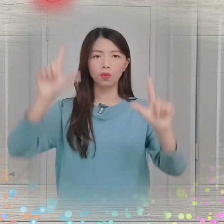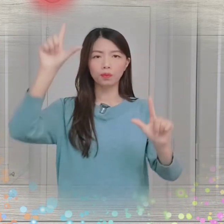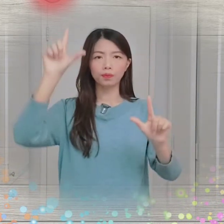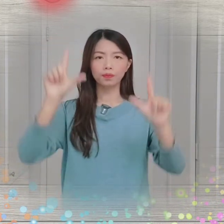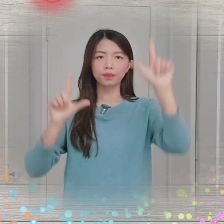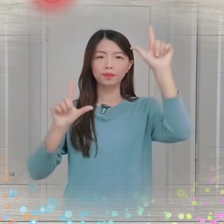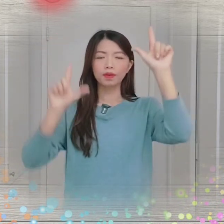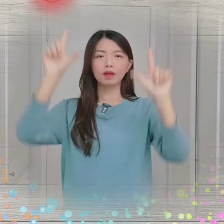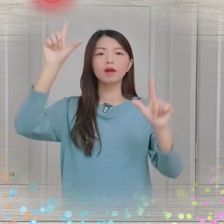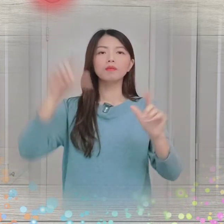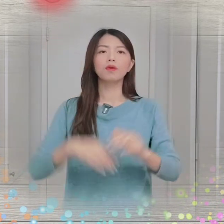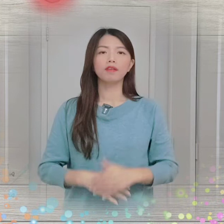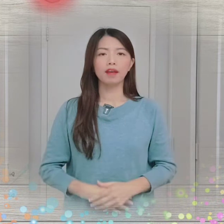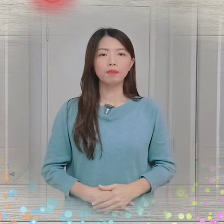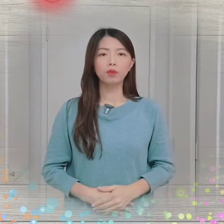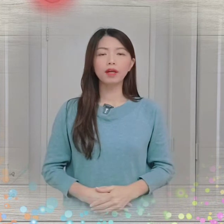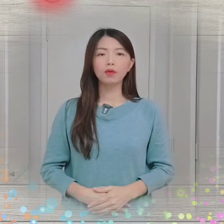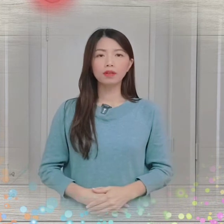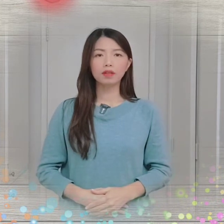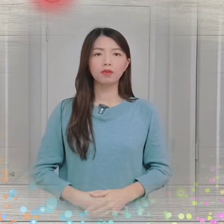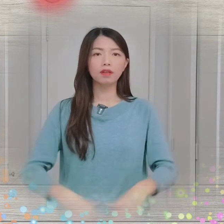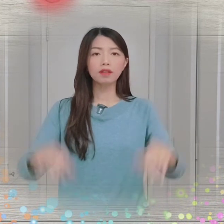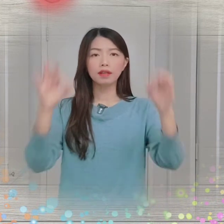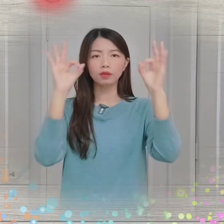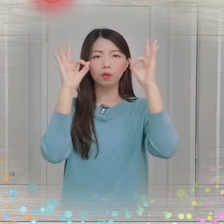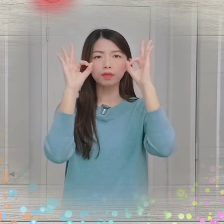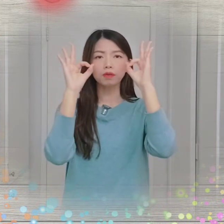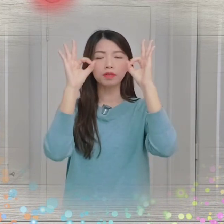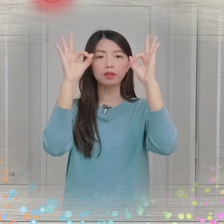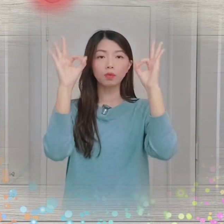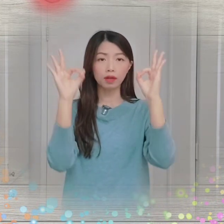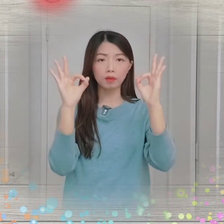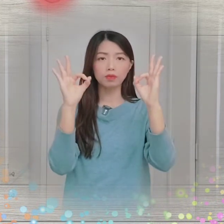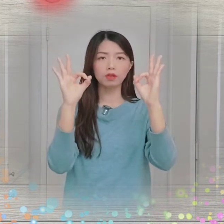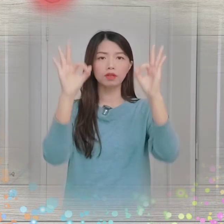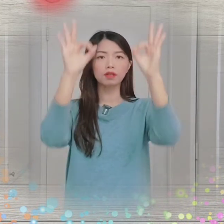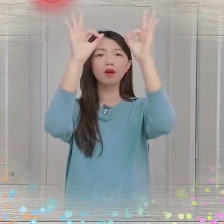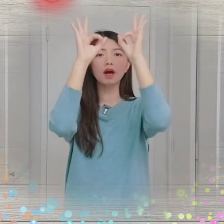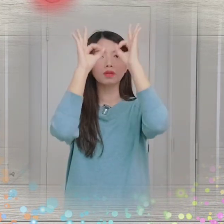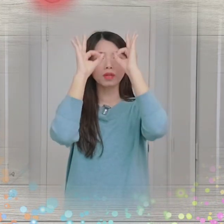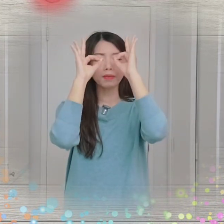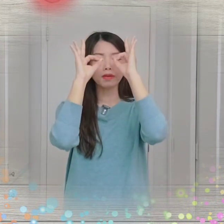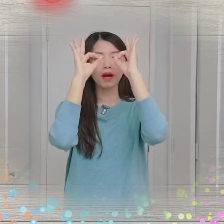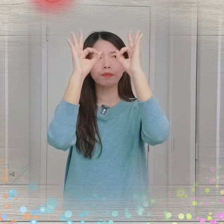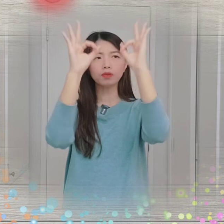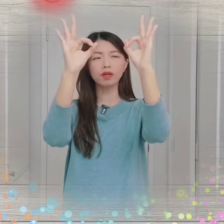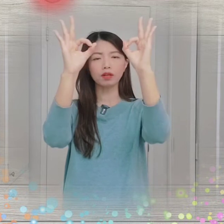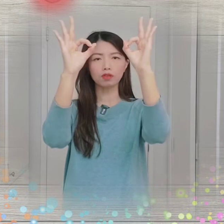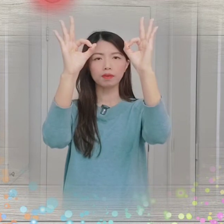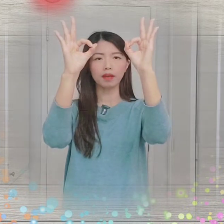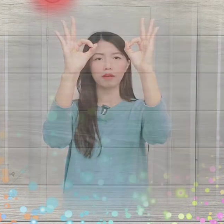징조 보였네 보다라고 한 테드의 수어는 양손 엄지검지를 동그랗게 붙여주셔서 눈앞에서